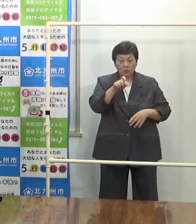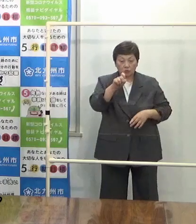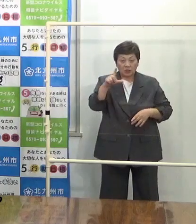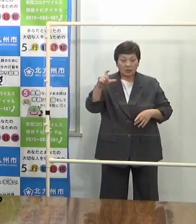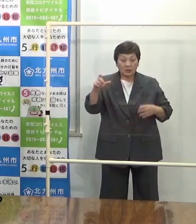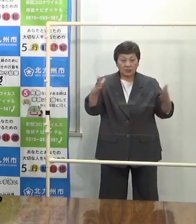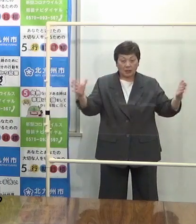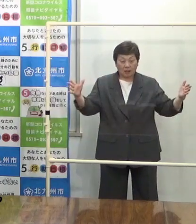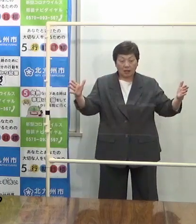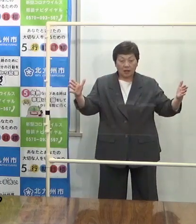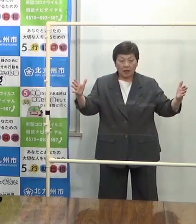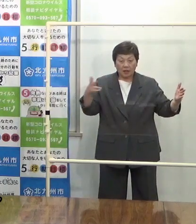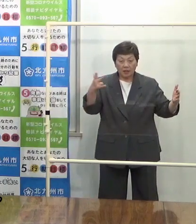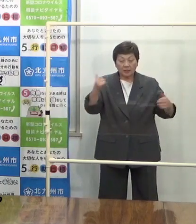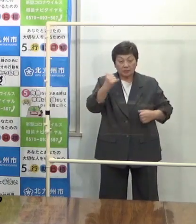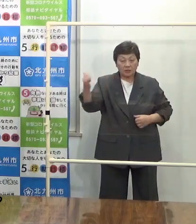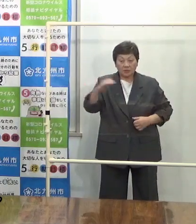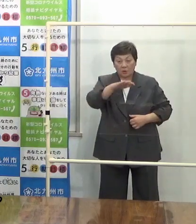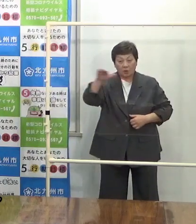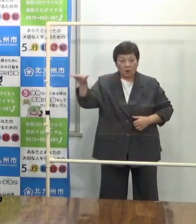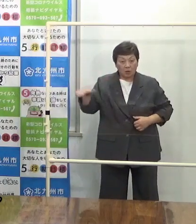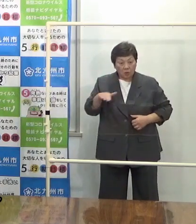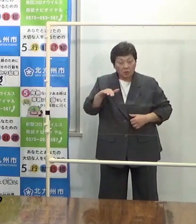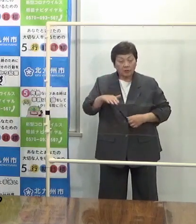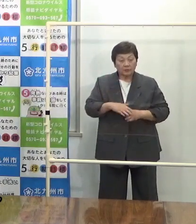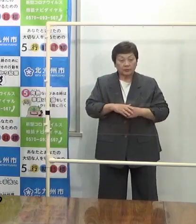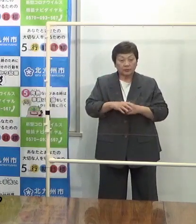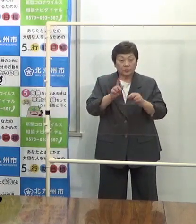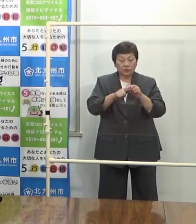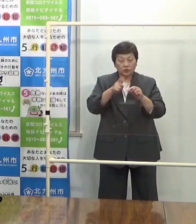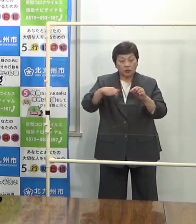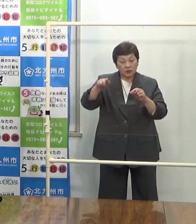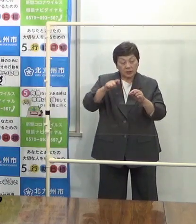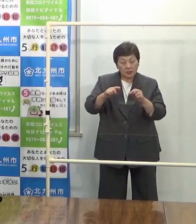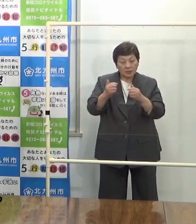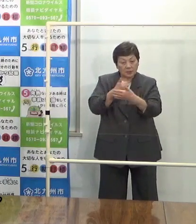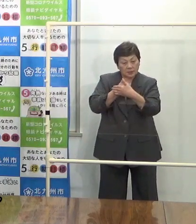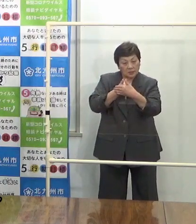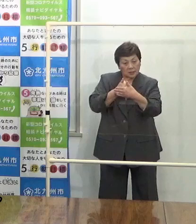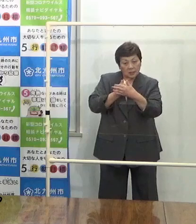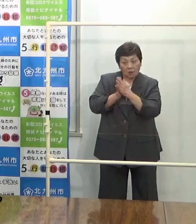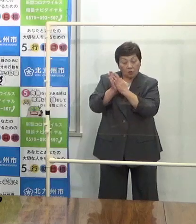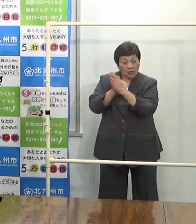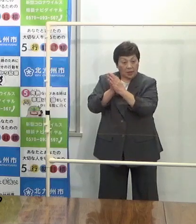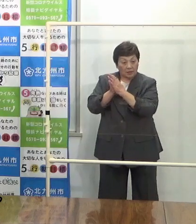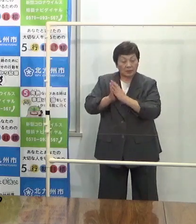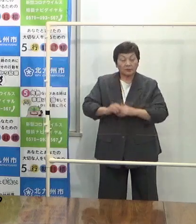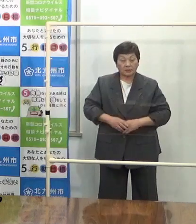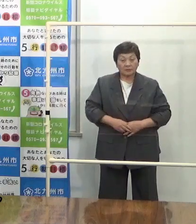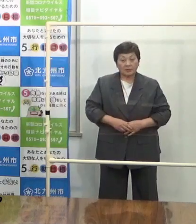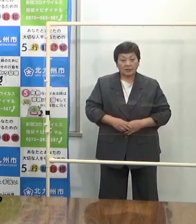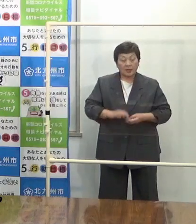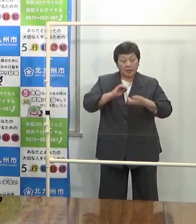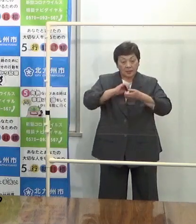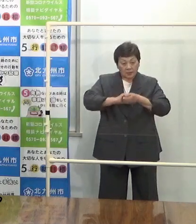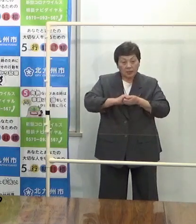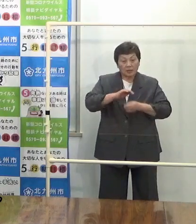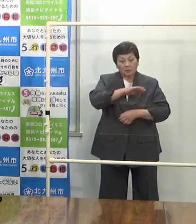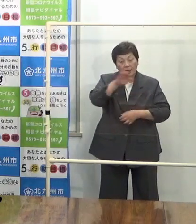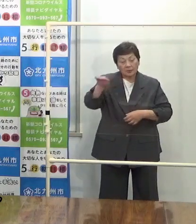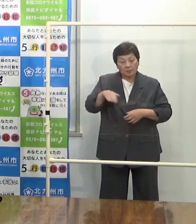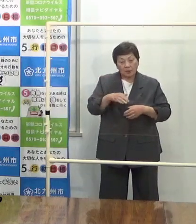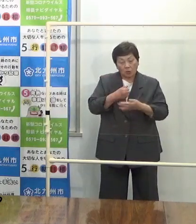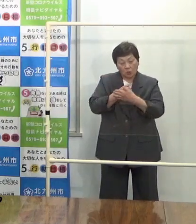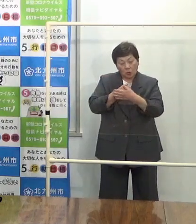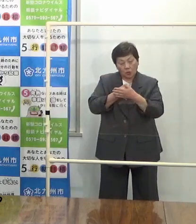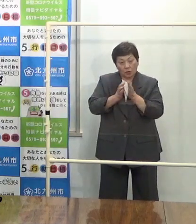日間で市民を中心とした皆様に支援を募ることといたしました。ぜひ皆様のご協力